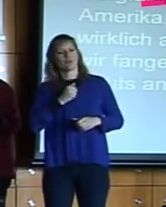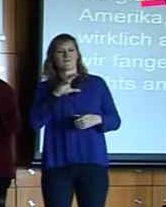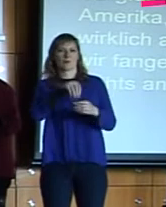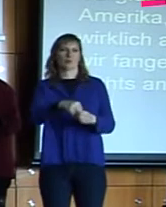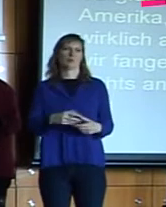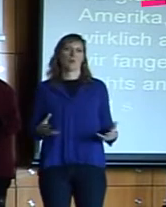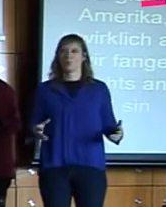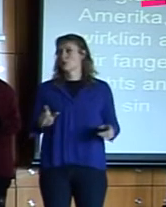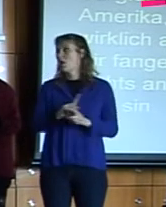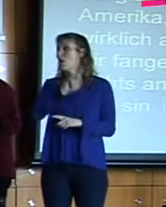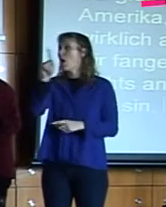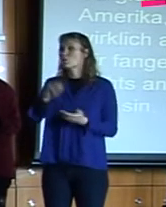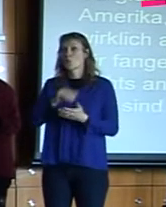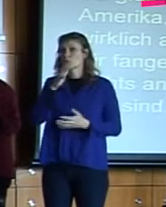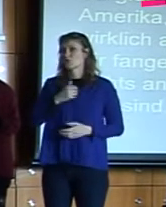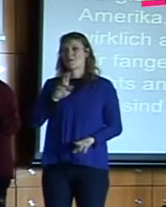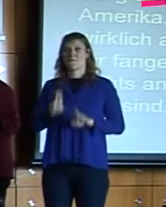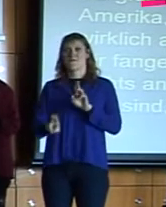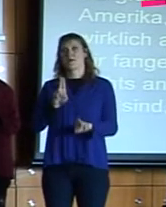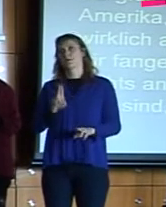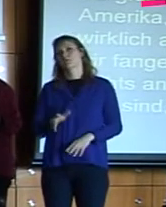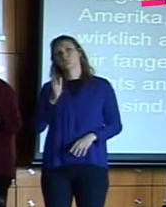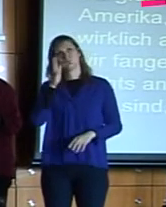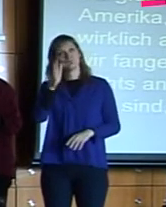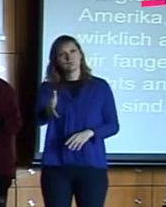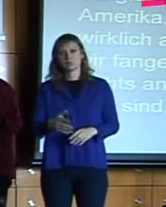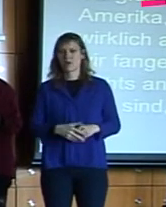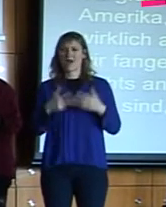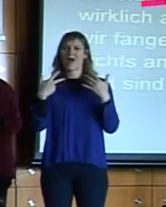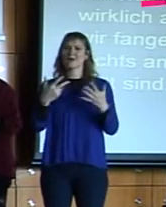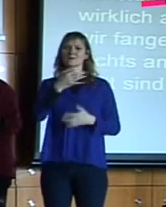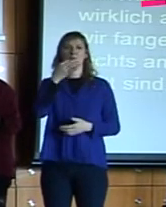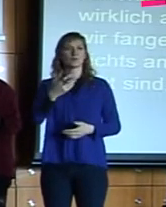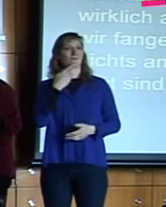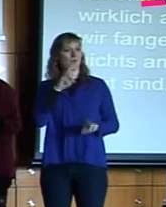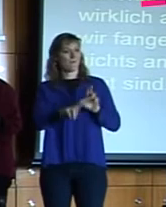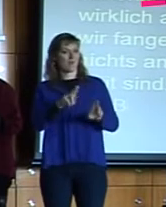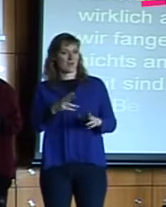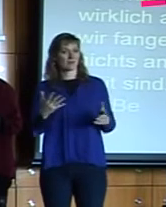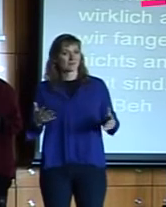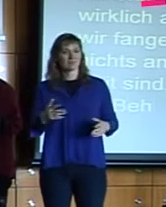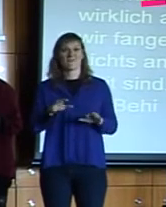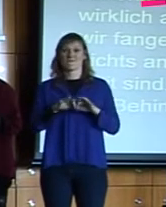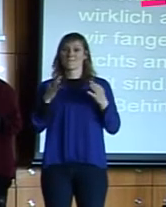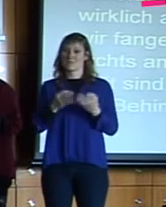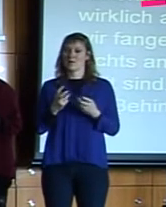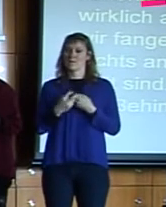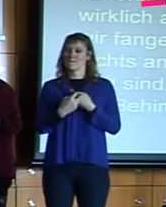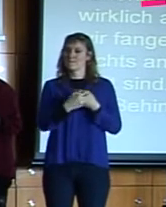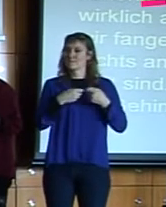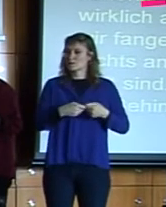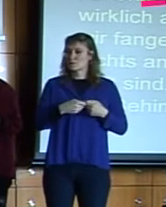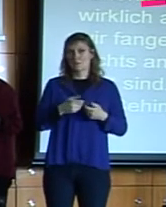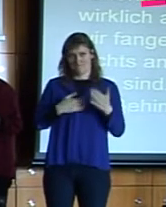haben. Da sind wir noch lange nicht bei der Pflege. Wir wissen genau, dass bei der Pflege 80% der Pflege von Familienmitgliedern, meistens